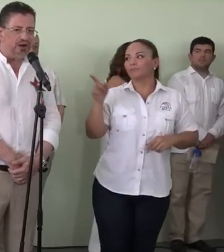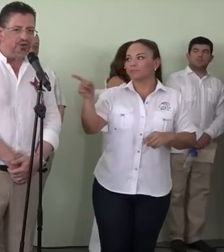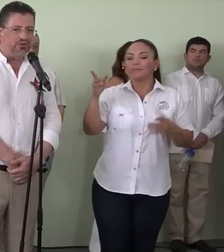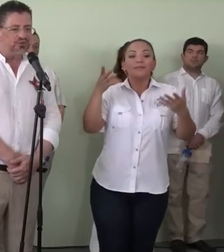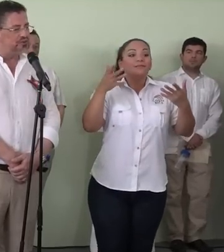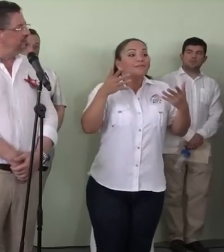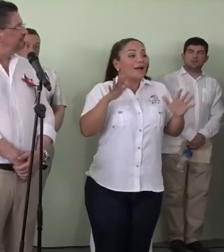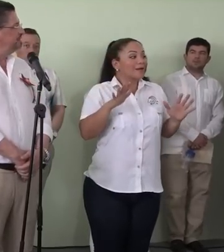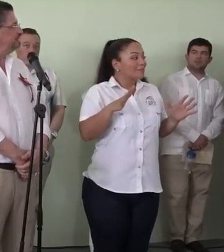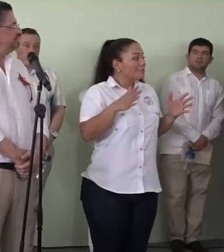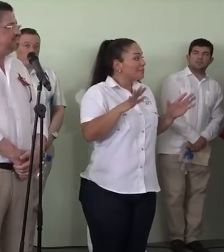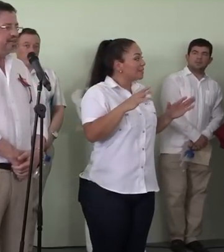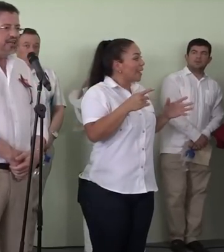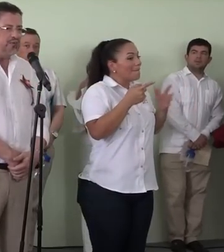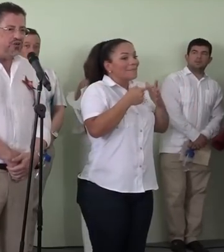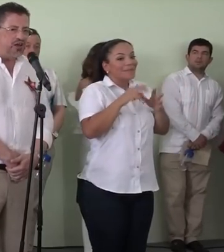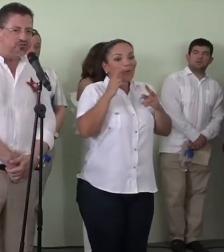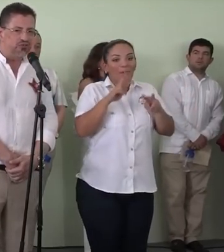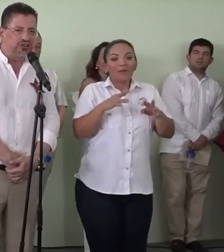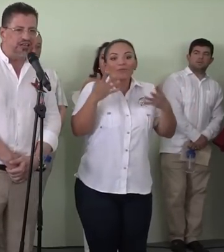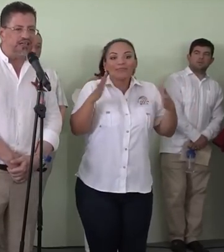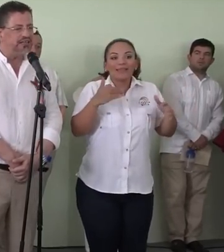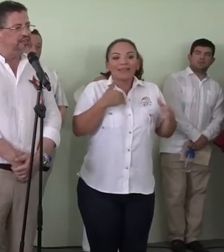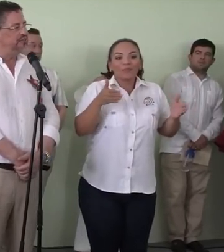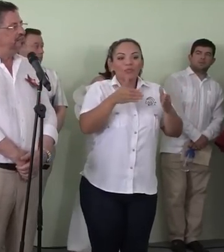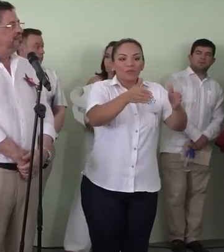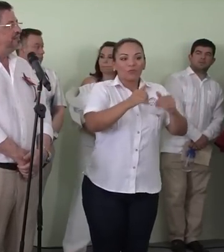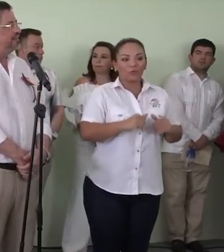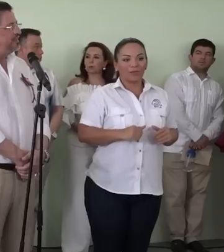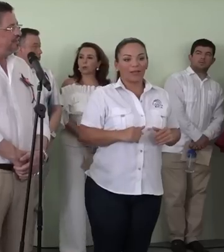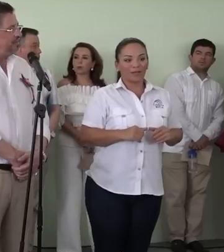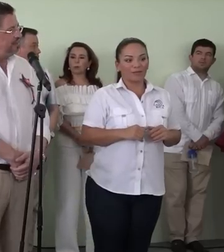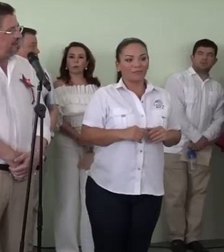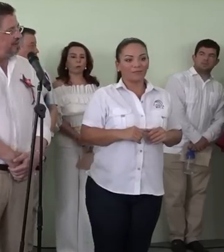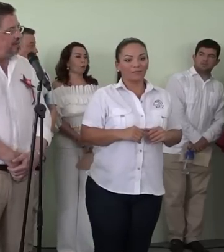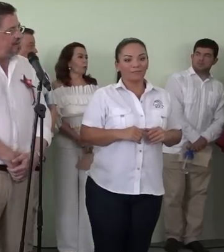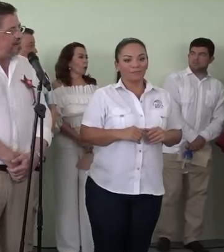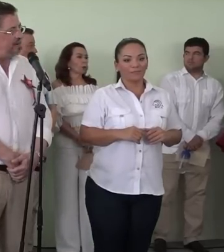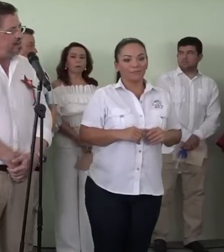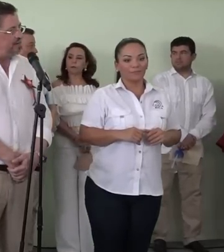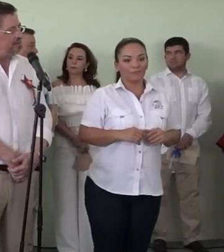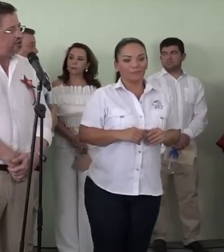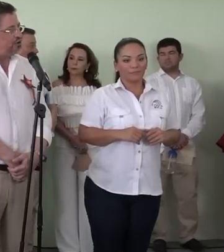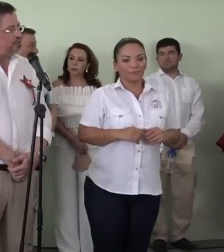empezaron a verlos, ya tenemos la ruta, la